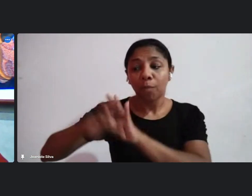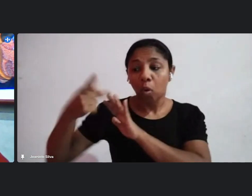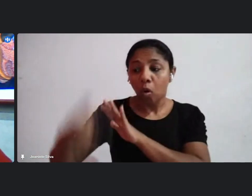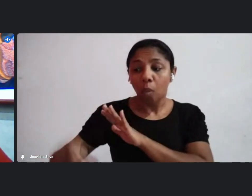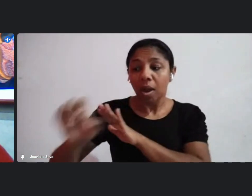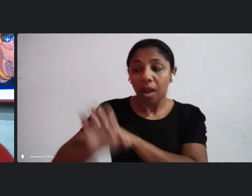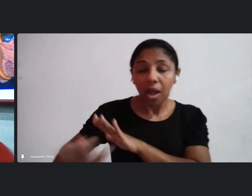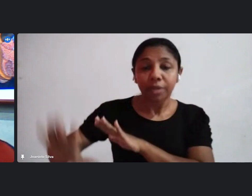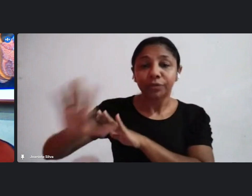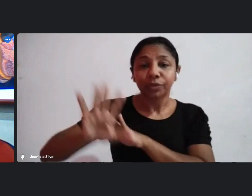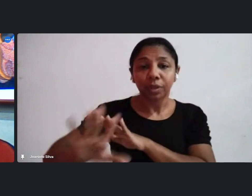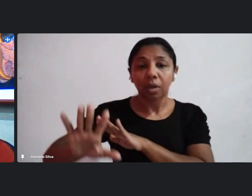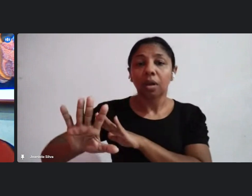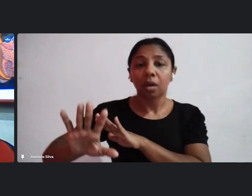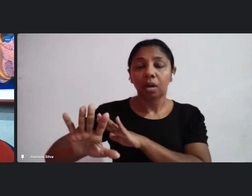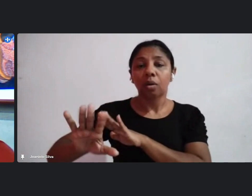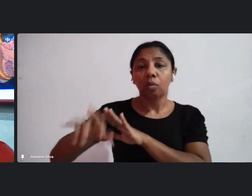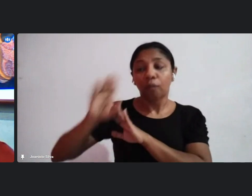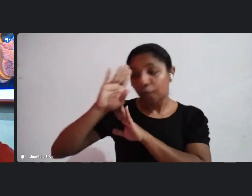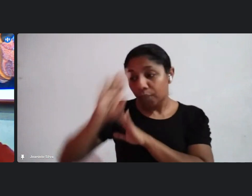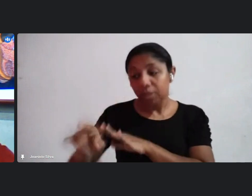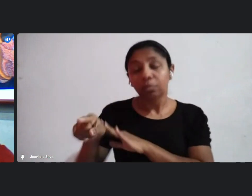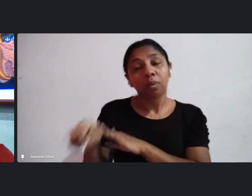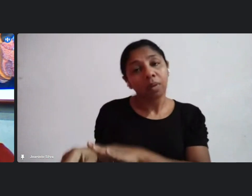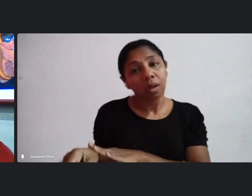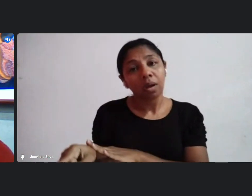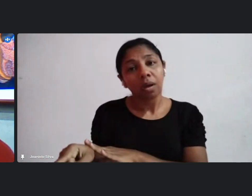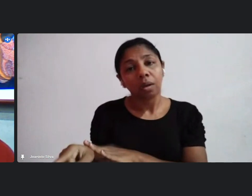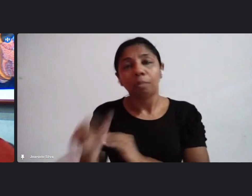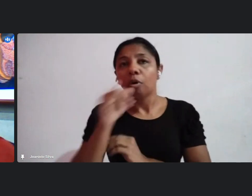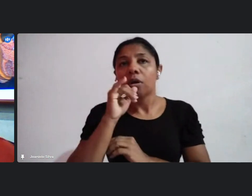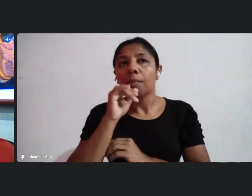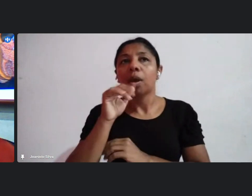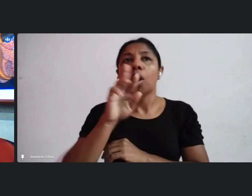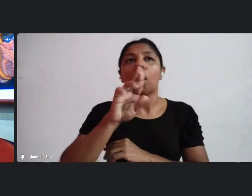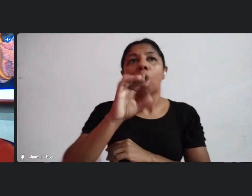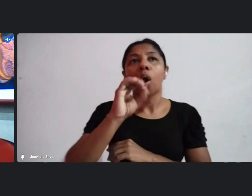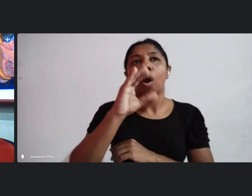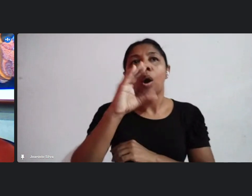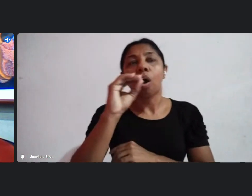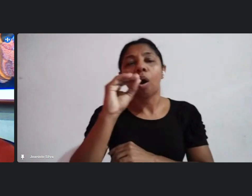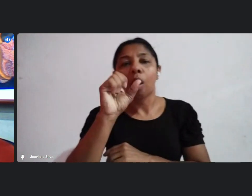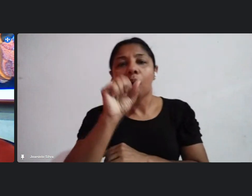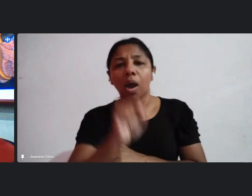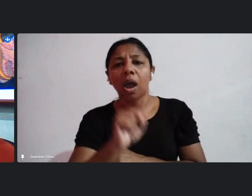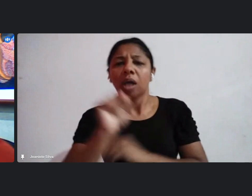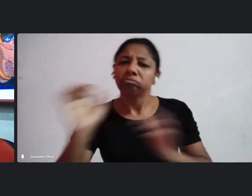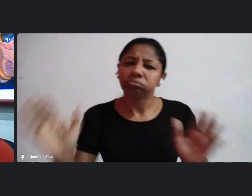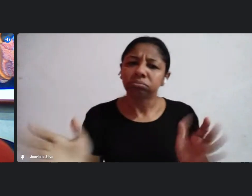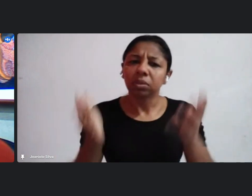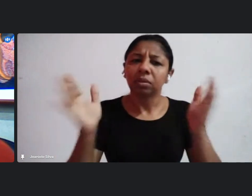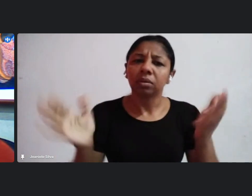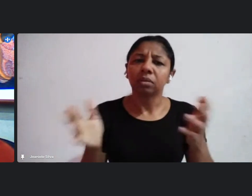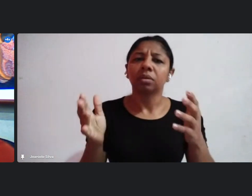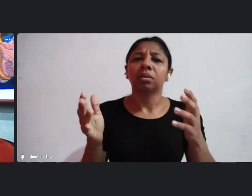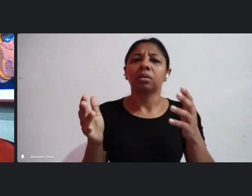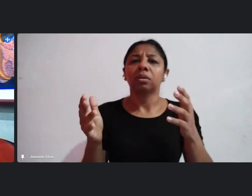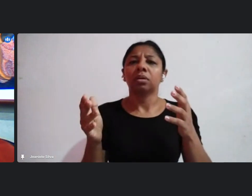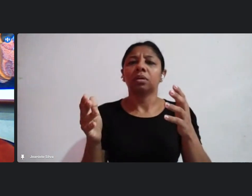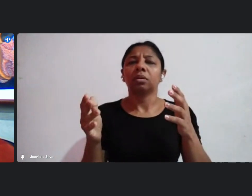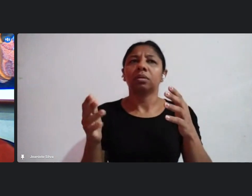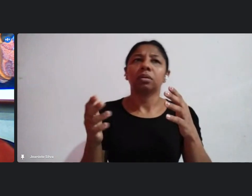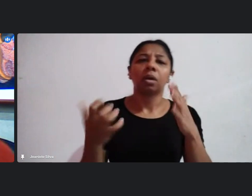inclusive isso quem é das rocas vamos tentar fomentar esse mercado das rocas então a gente comprar no mercadinho de lá